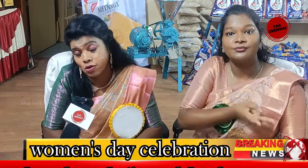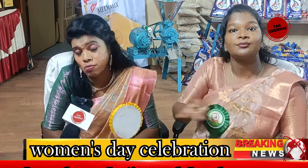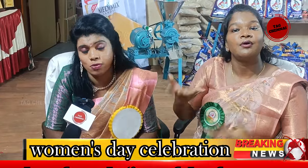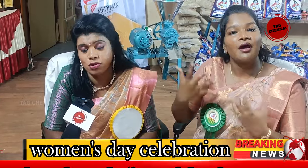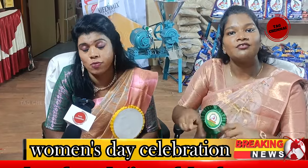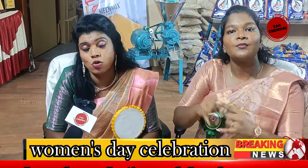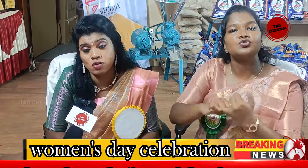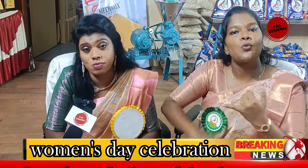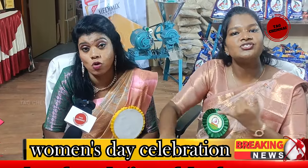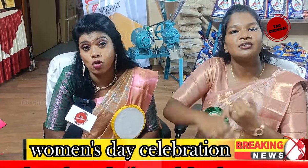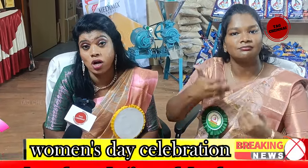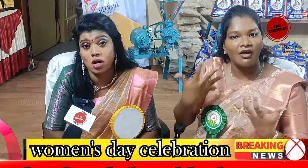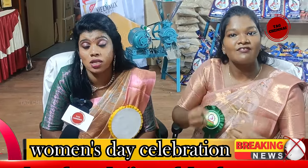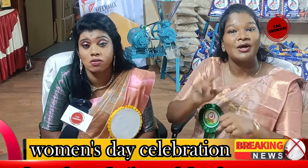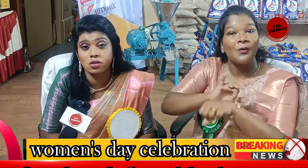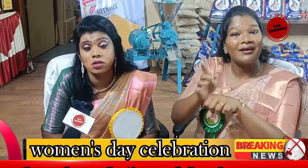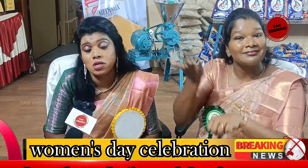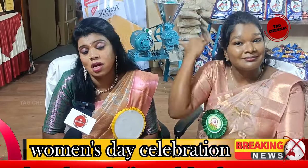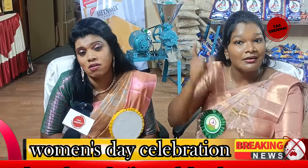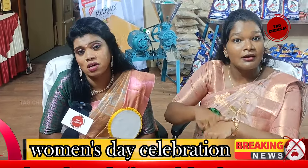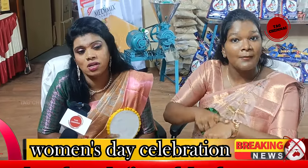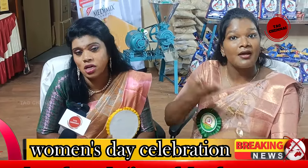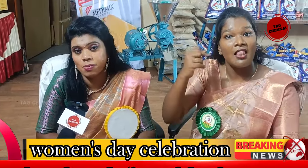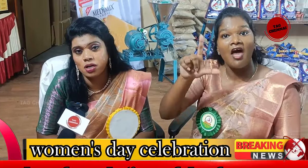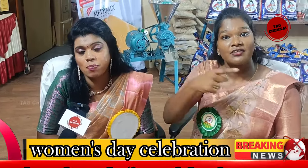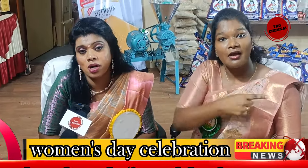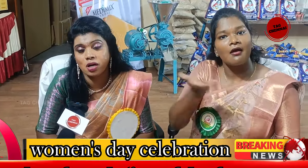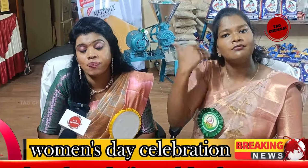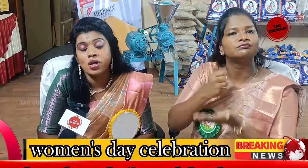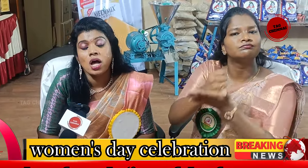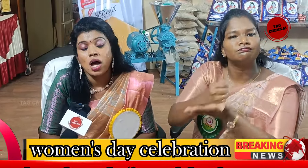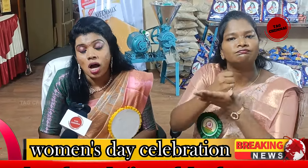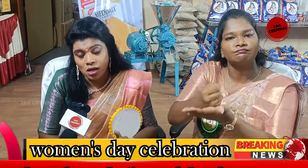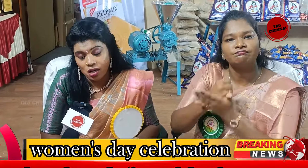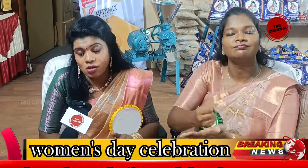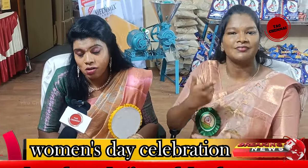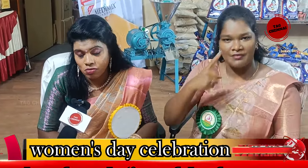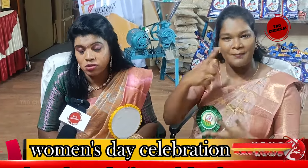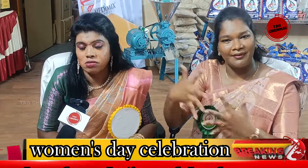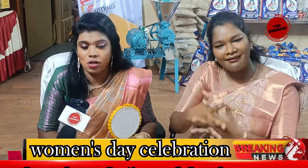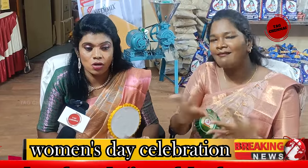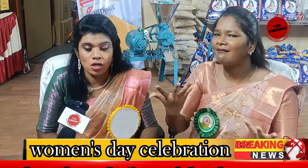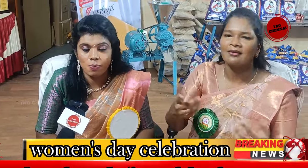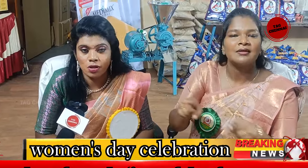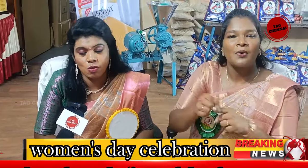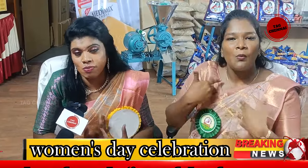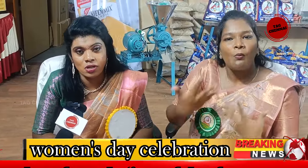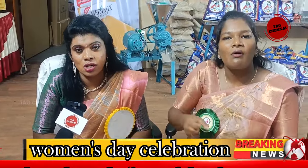ரொம்ப பிடிக்கும். 3 வருஷமாக கொரோனா காலத்தில் வந்து லாவண்யா வந்து நிறைய பேர் ஹெல்ப் பண்ணுவாங்க. அதனால உங்களும் எல்லோரும் ஹெல்ப் பண்ணணும் ரொம்ப ஃபீலிங்காக